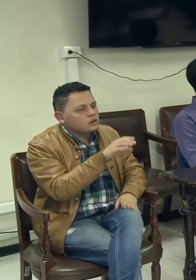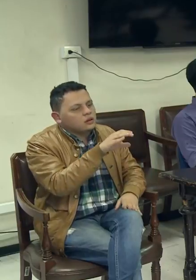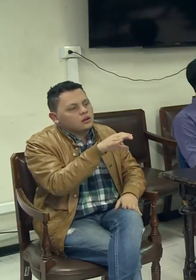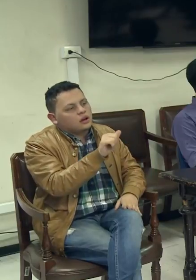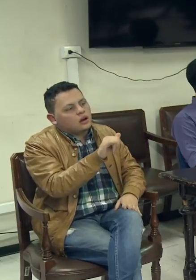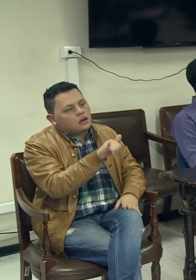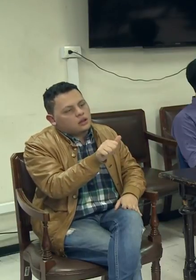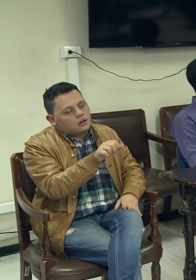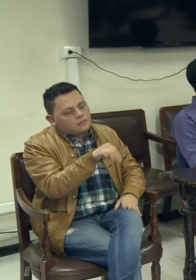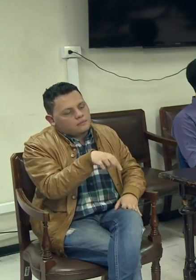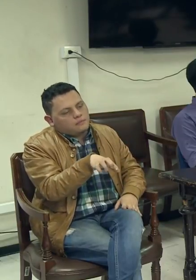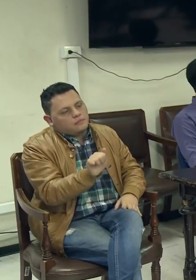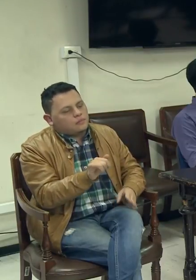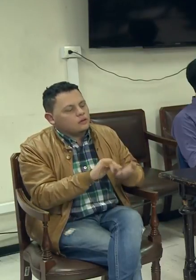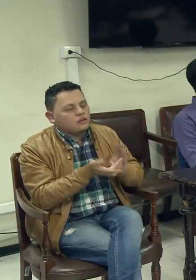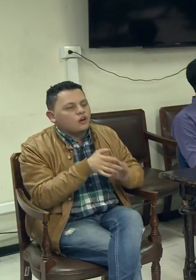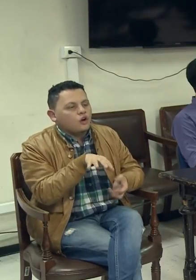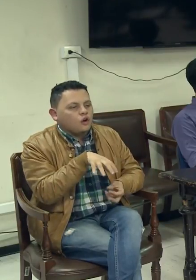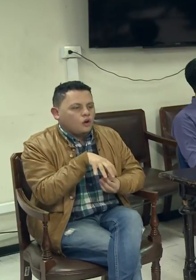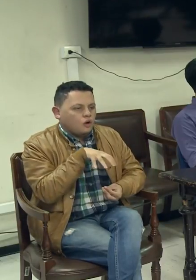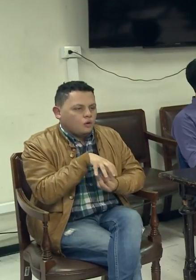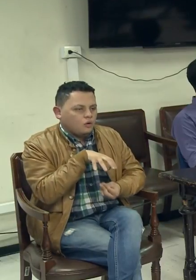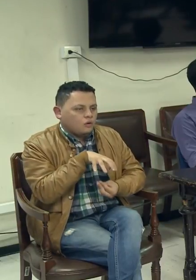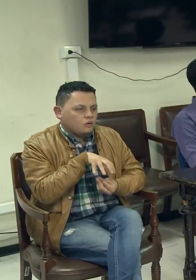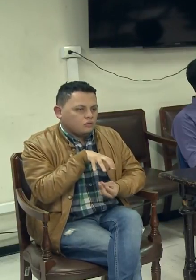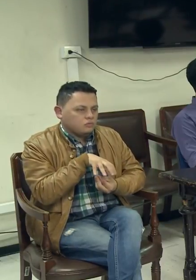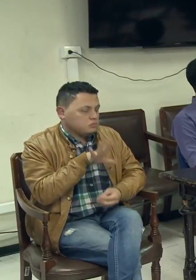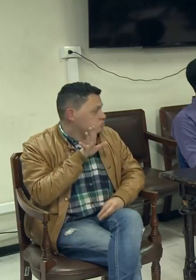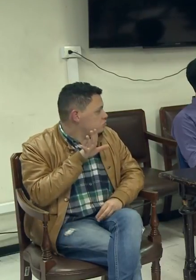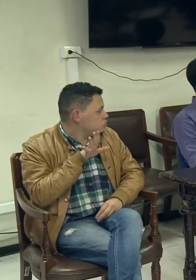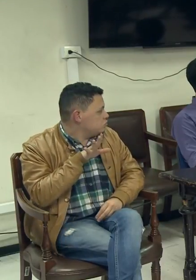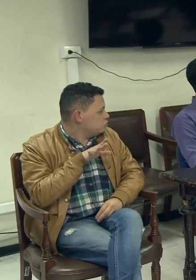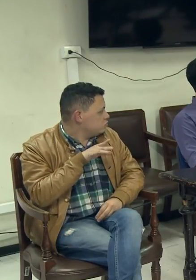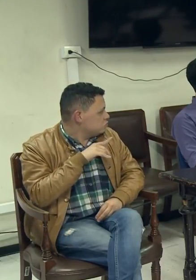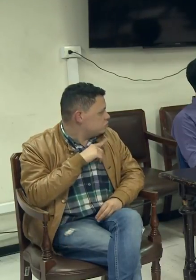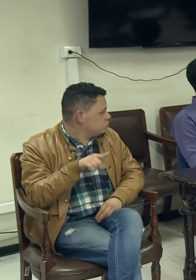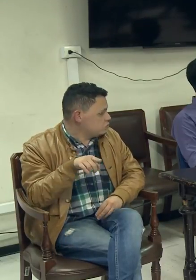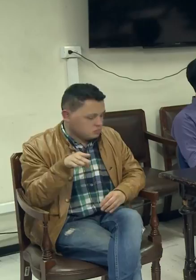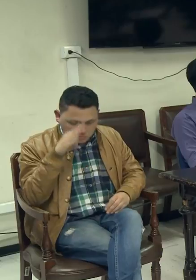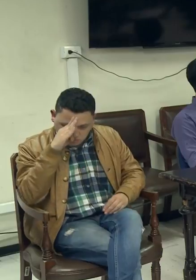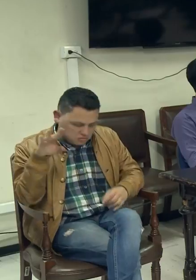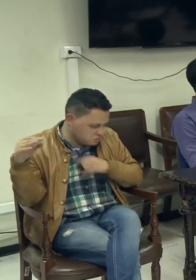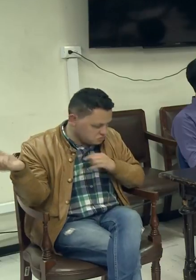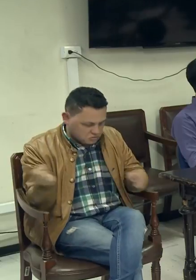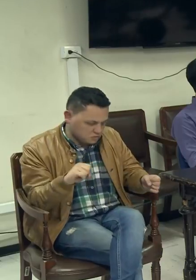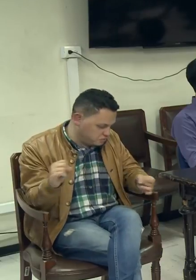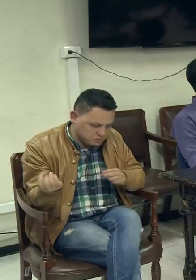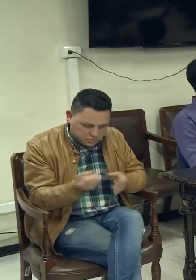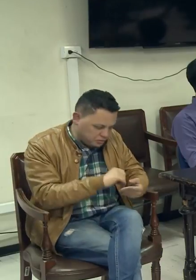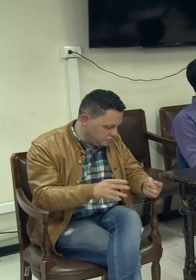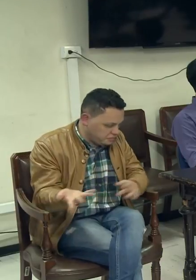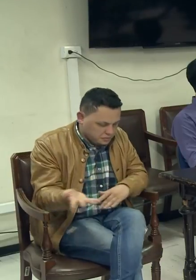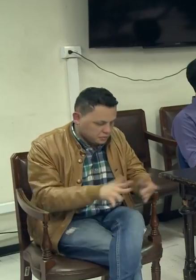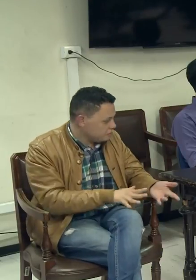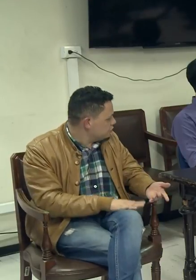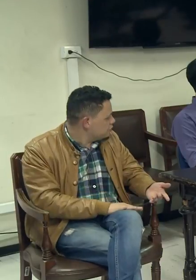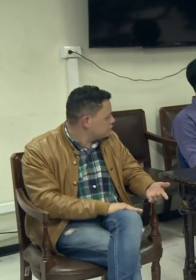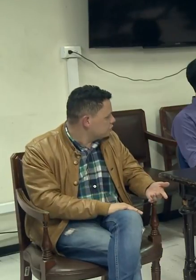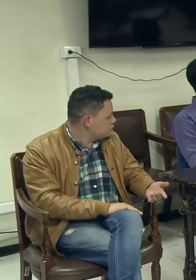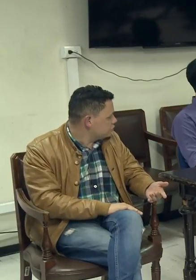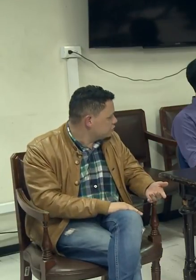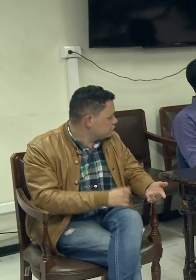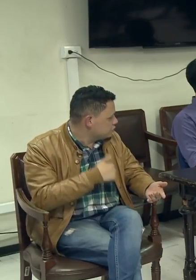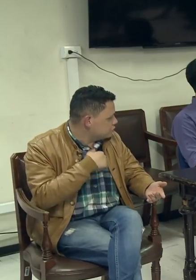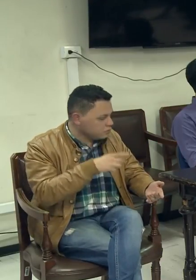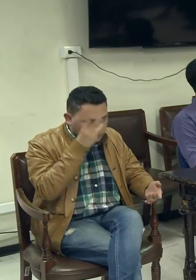callampa, que quiere decir hongo, ¿no? Surgen y se van, llega la policía, los destruye, entonces los construye.